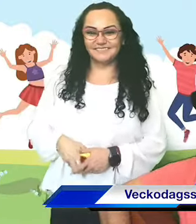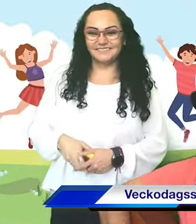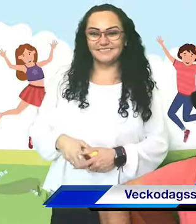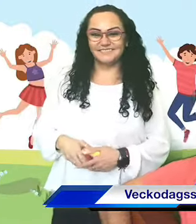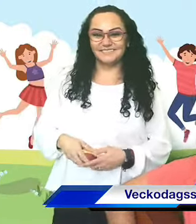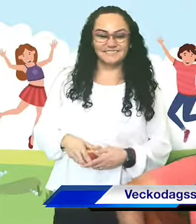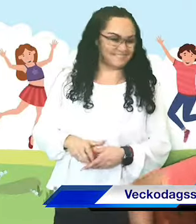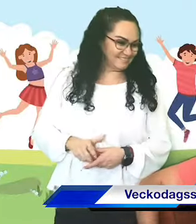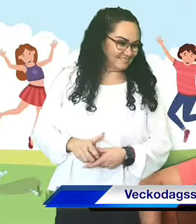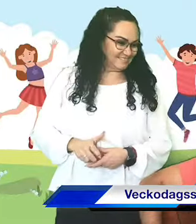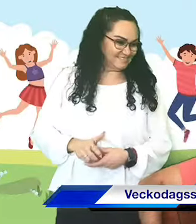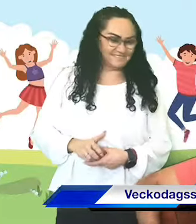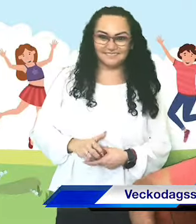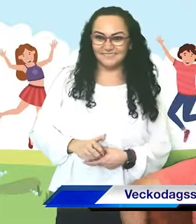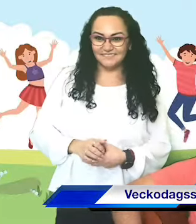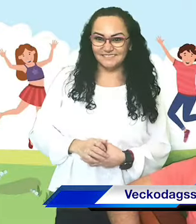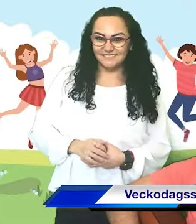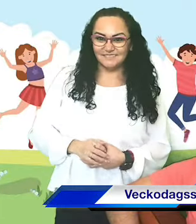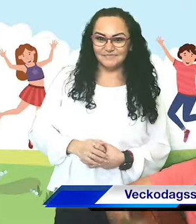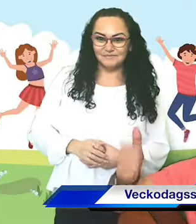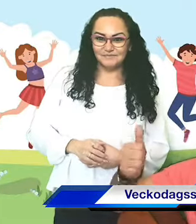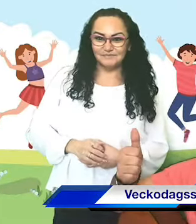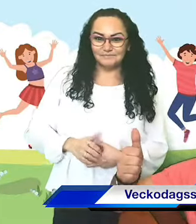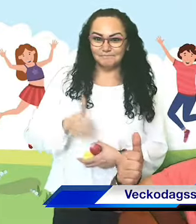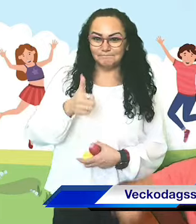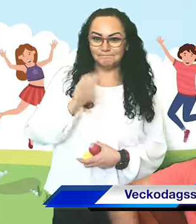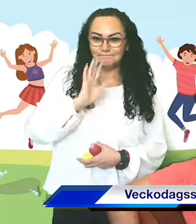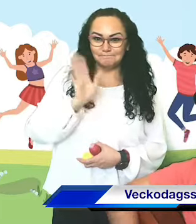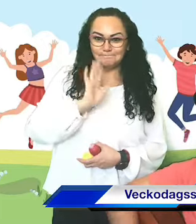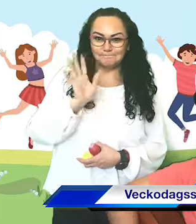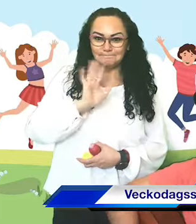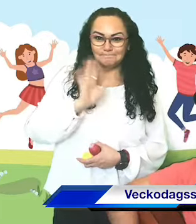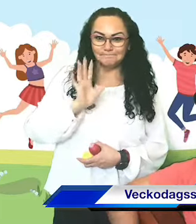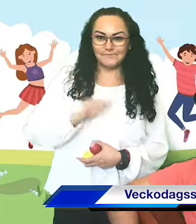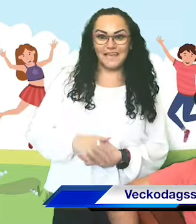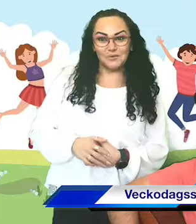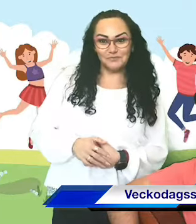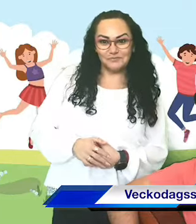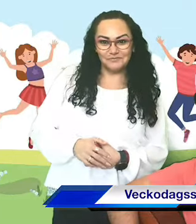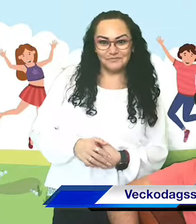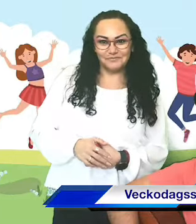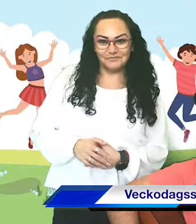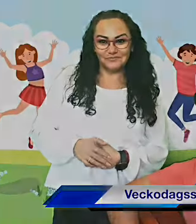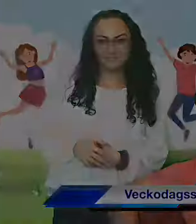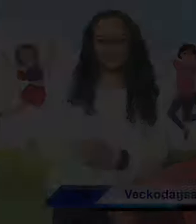slut. Och sen är veckan slut. Ha det bra. Hej då.